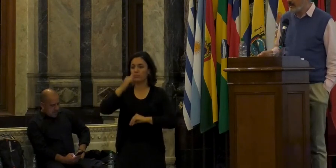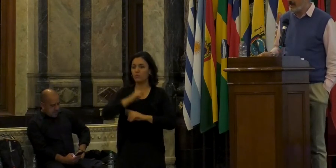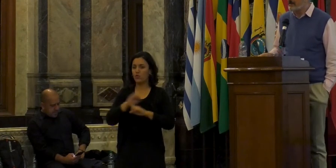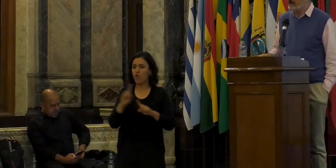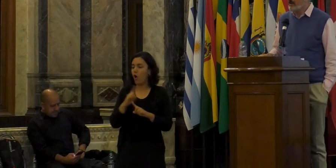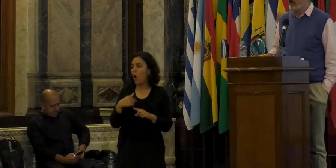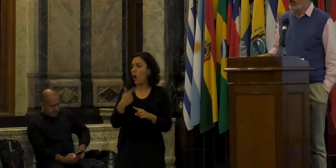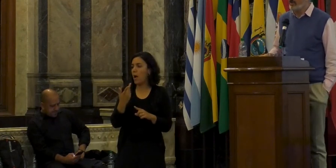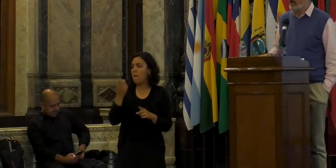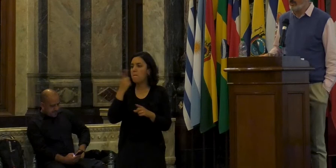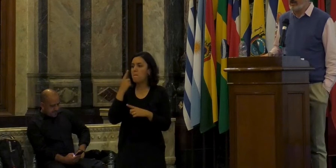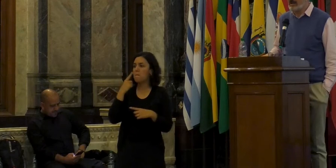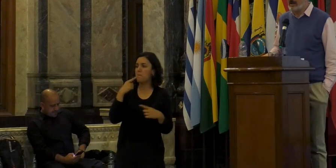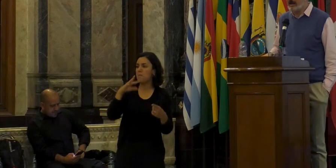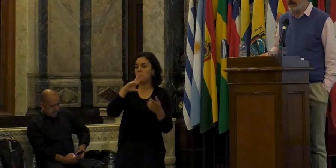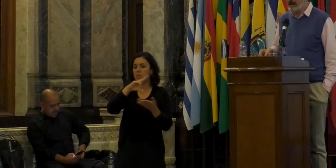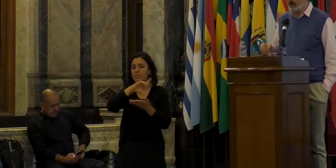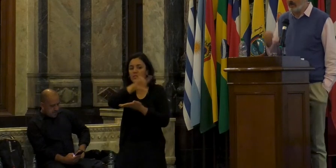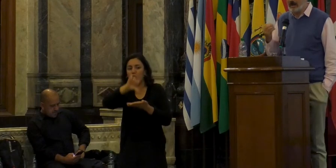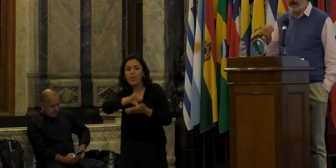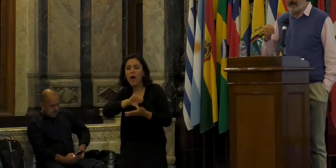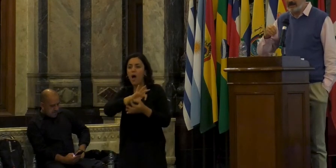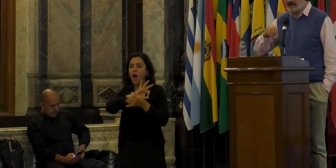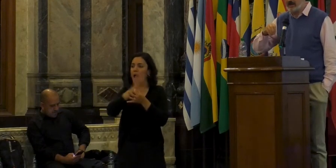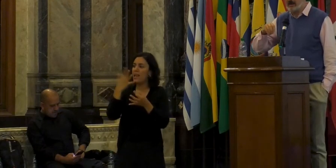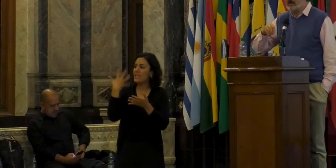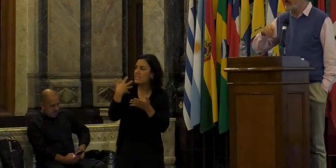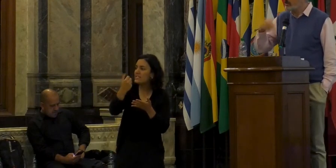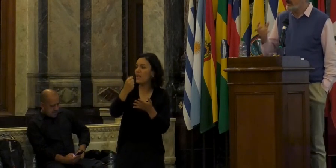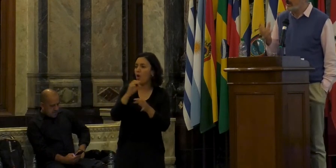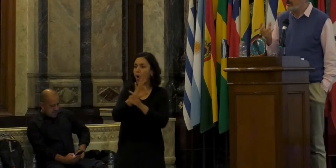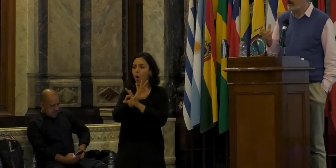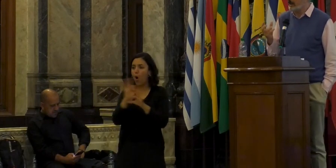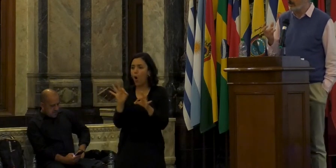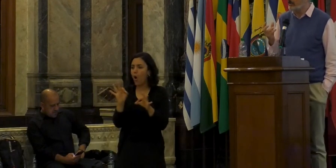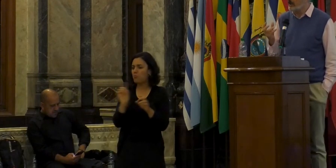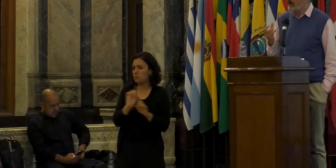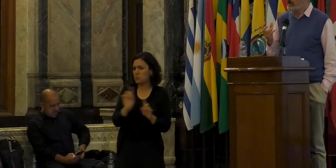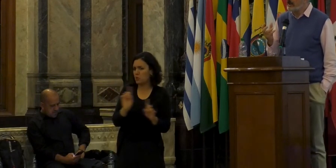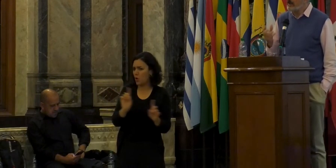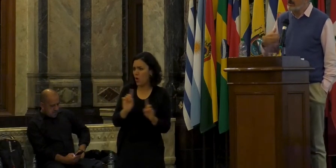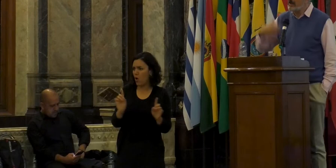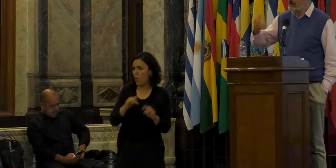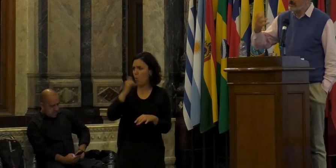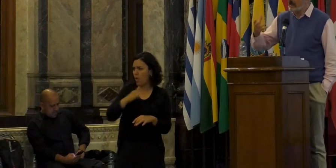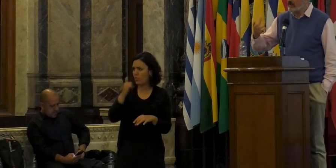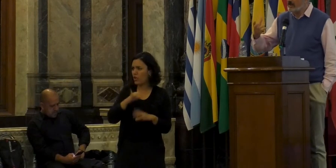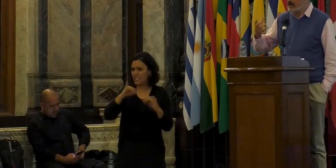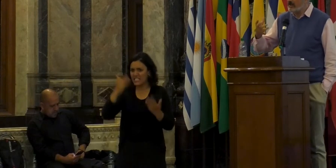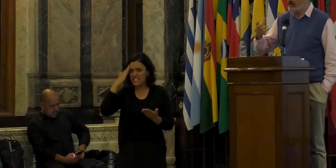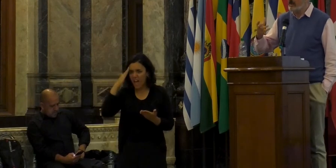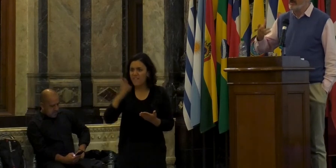leyendas urbanas o crónica urbana en el sentido de que no son géneros cerrados, son géneros abiertos